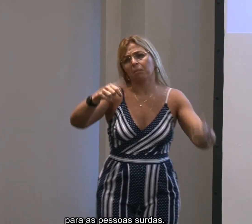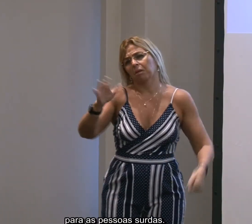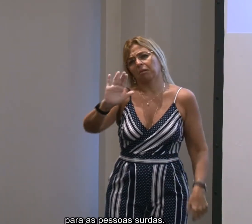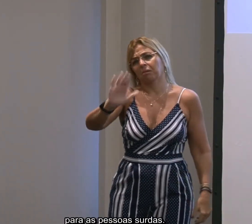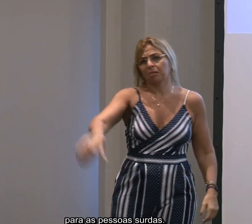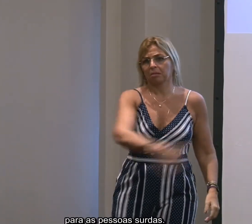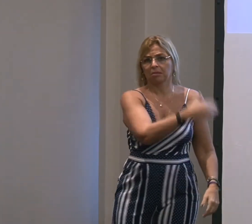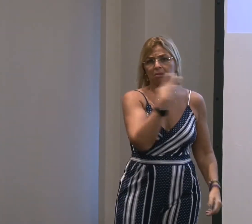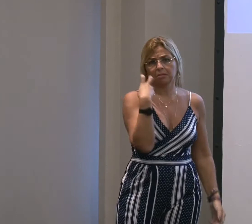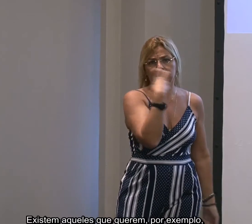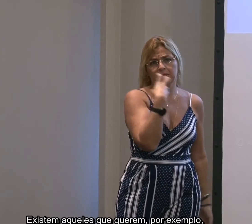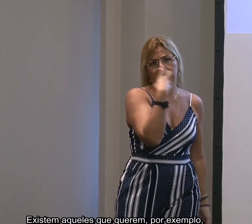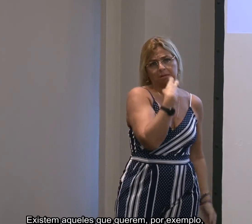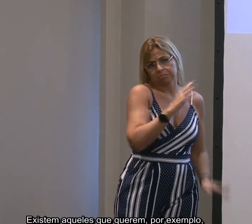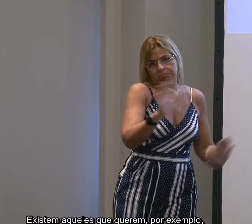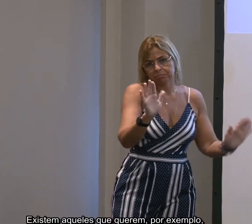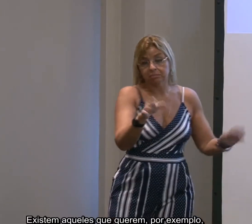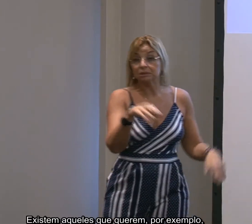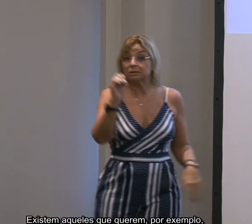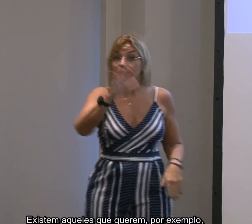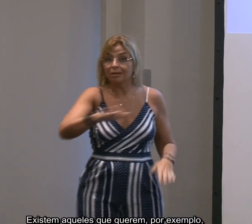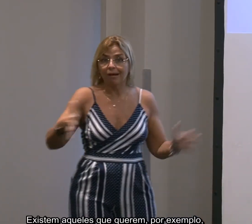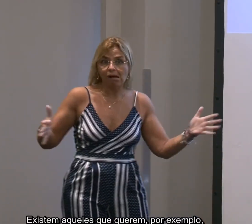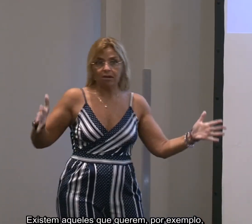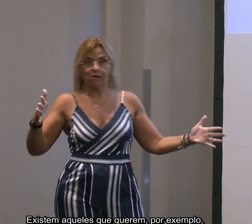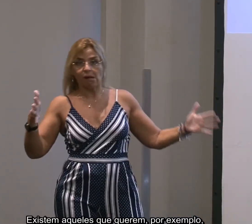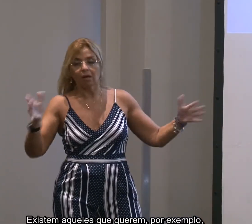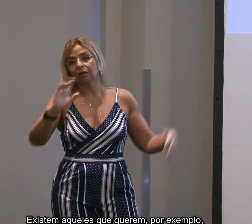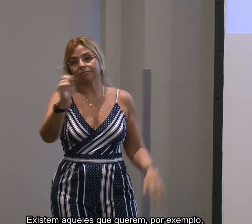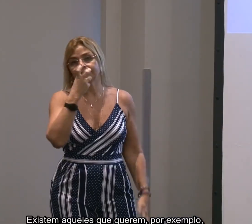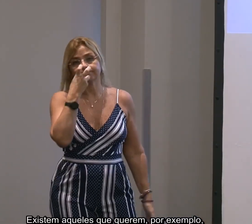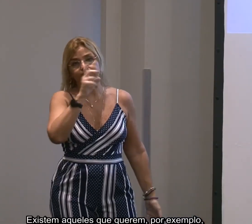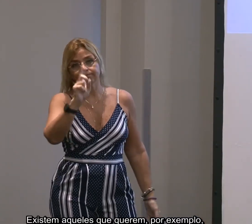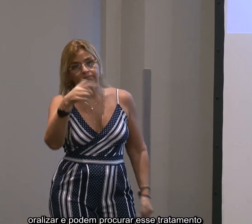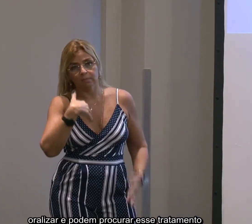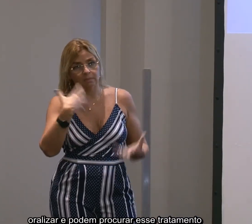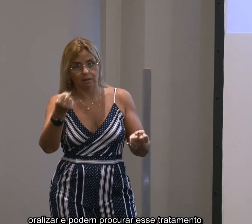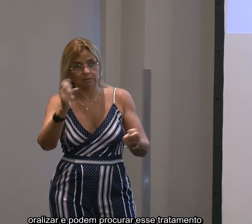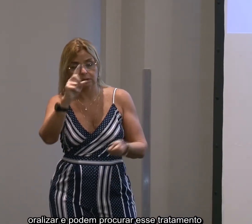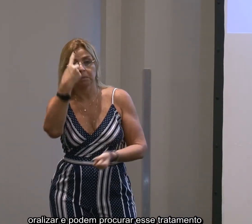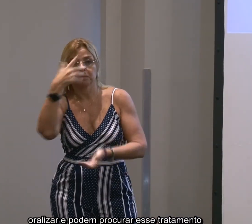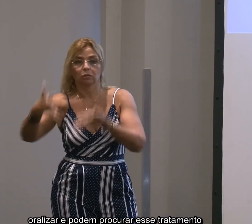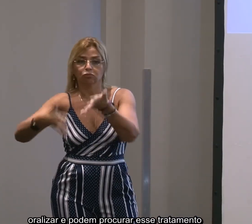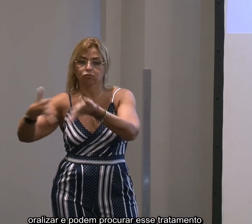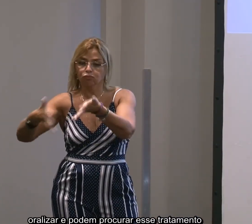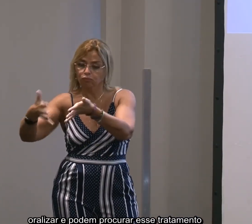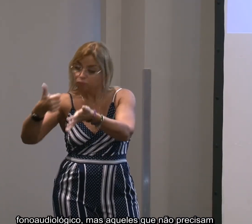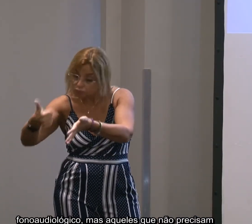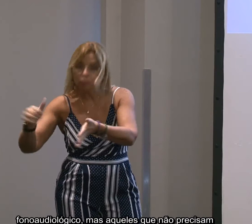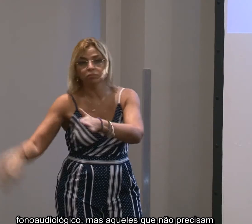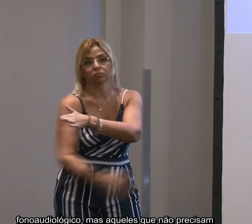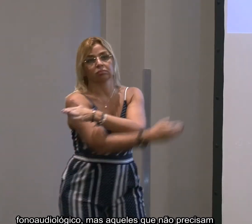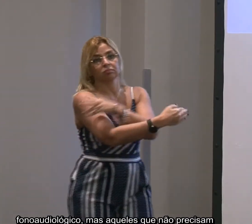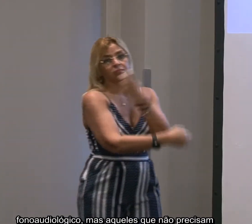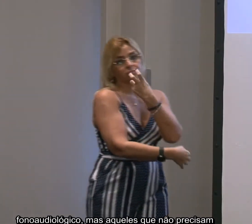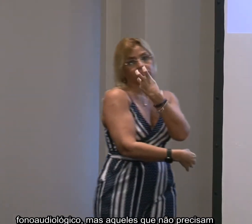surdas, né? Então, existem aqueles que querem, por exemplo, oralizar e podem procurar esse tratamento fonoaudiológico, mas aqueles que não